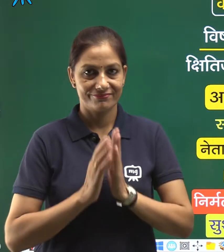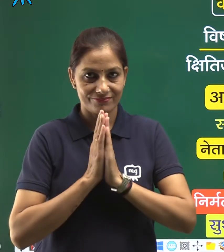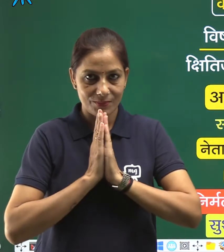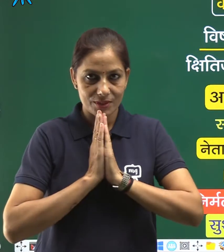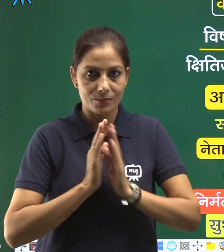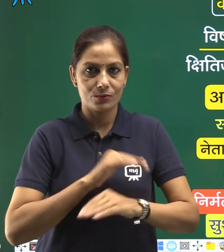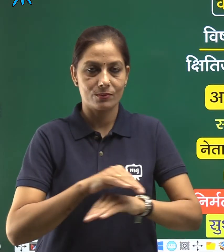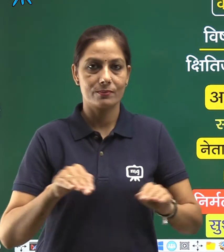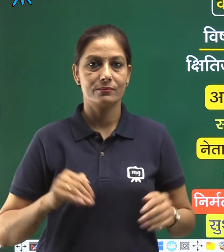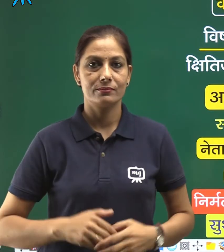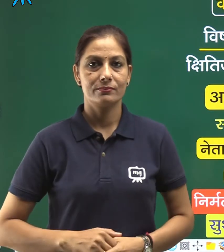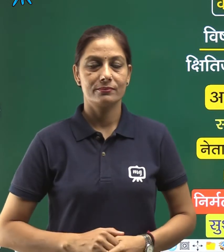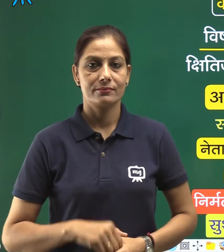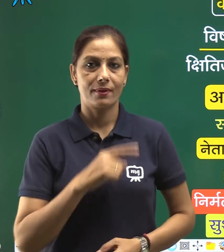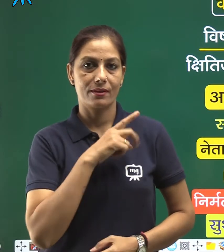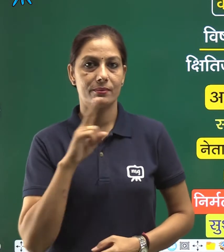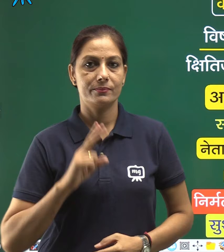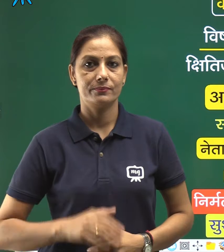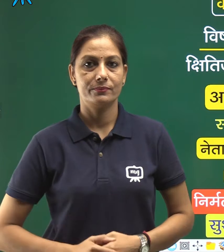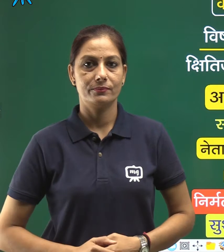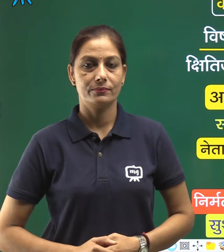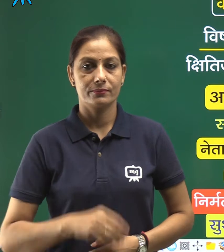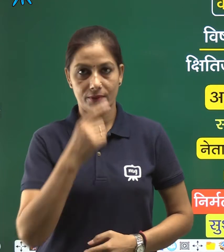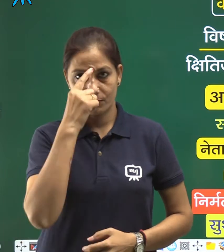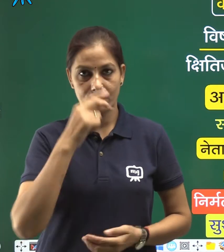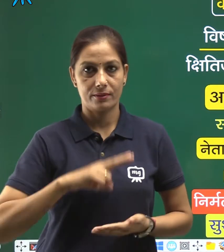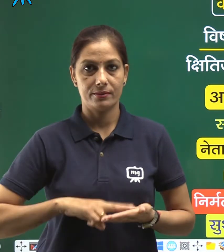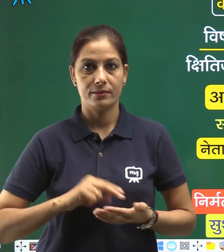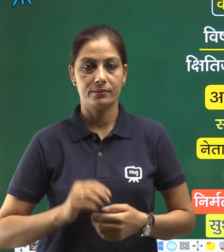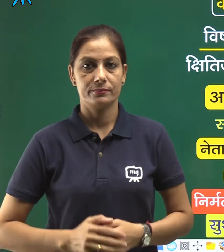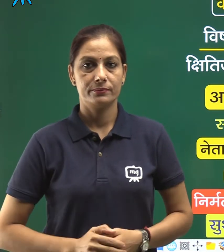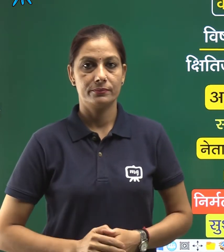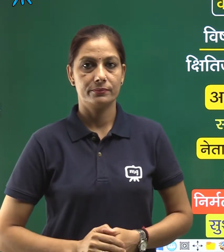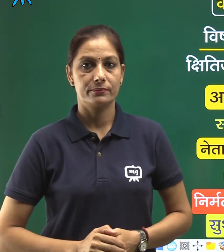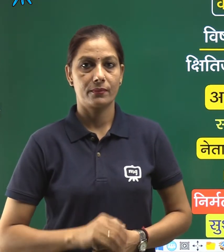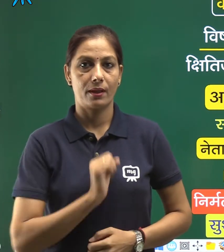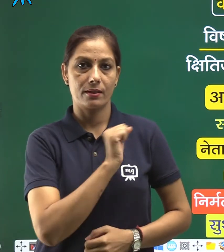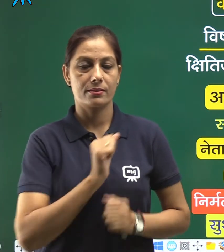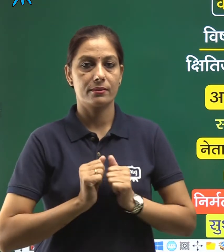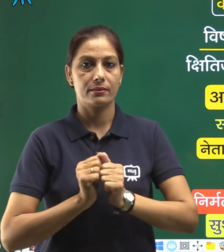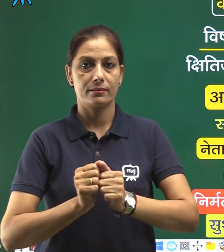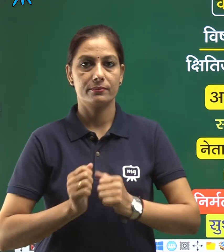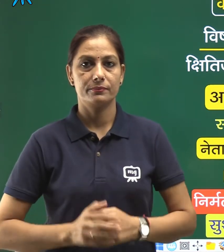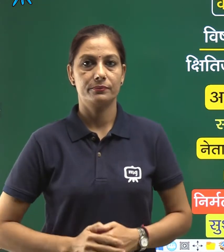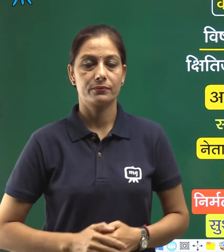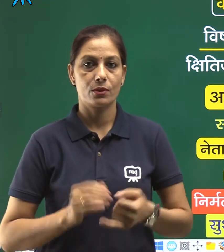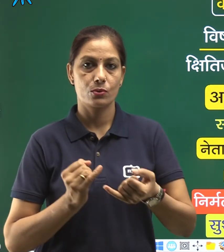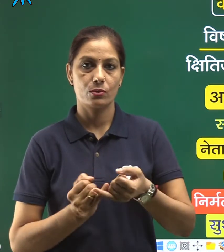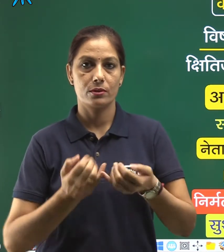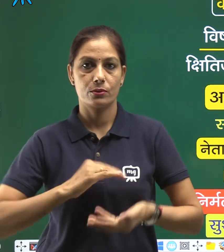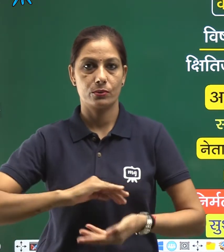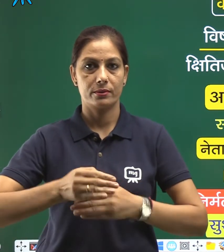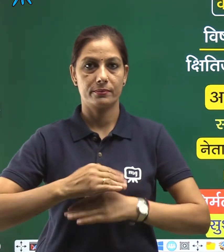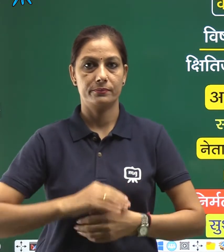नमस्कार बच्चों, मेरा नाम निर्मल कुमार गुप्ता, मेरे साथ हैं सुशीला